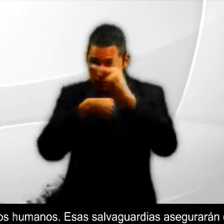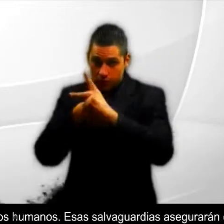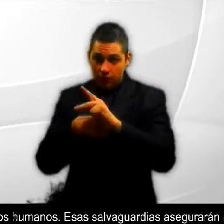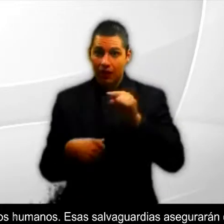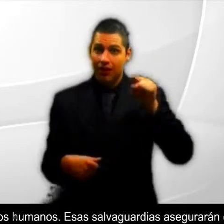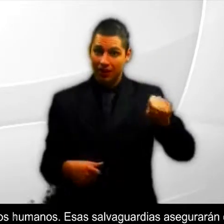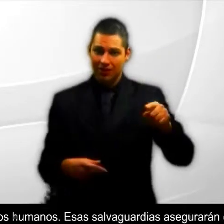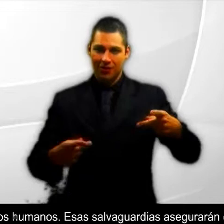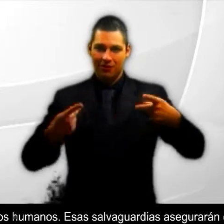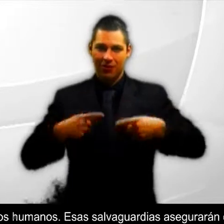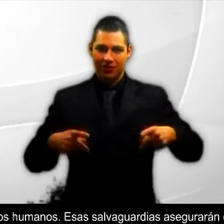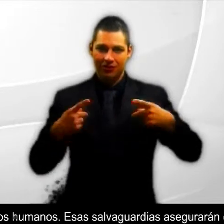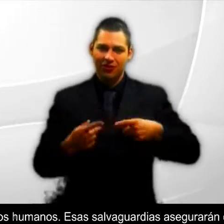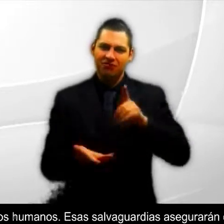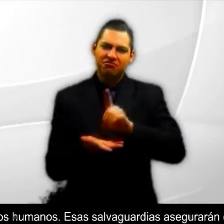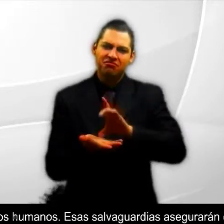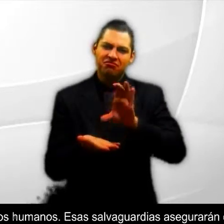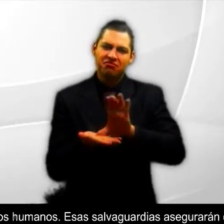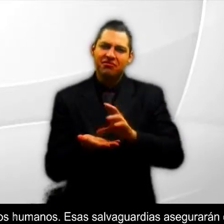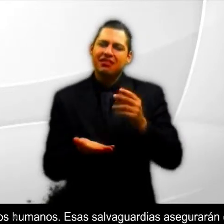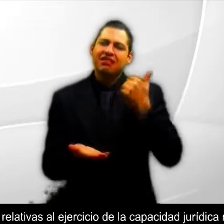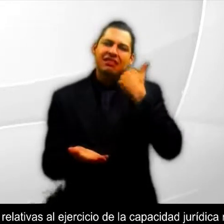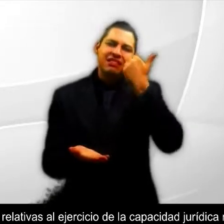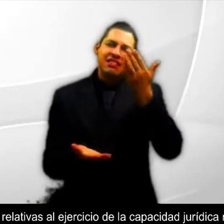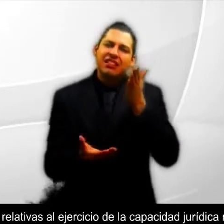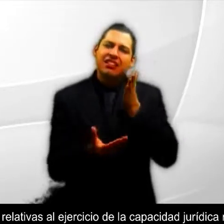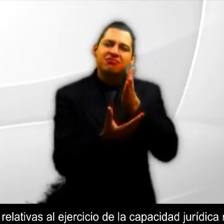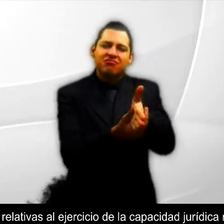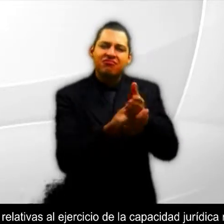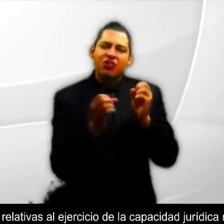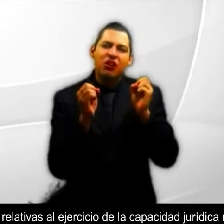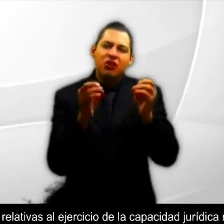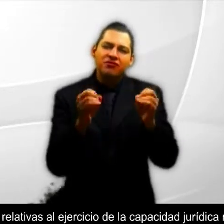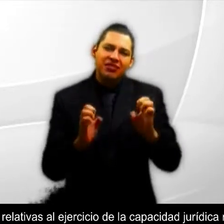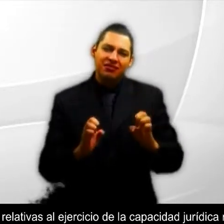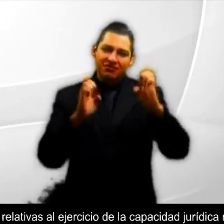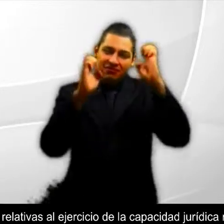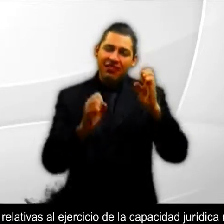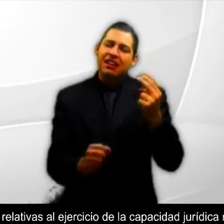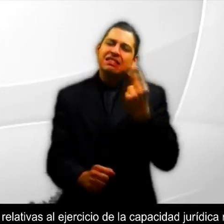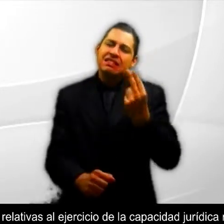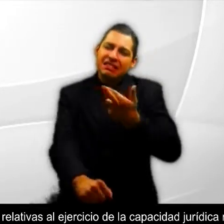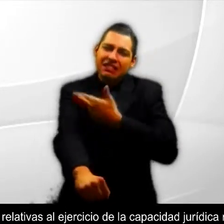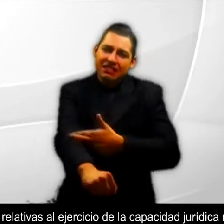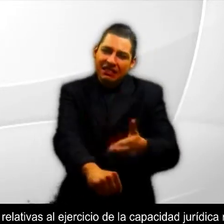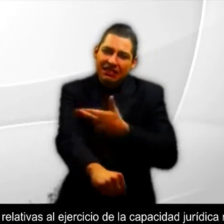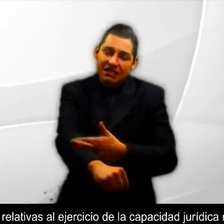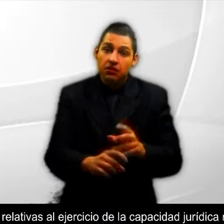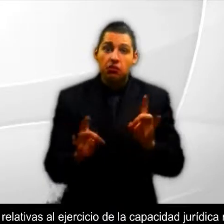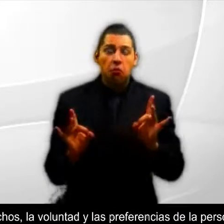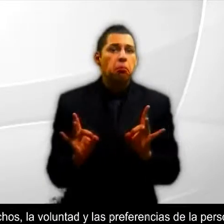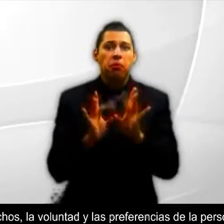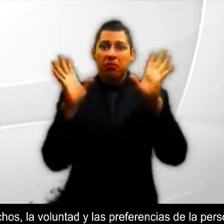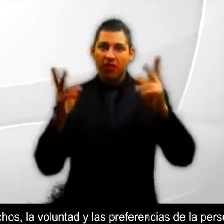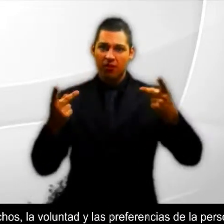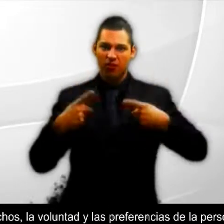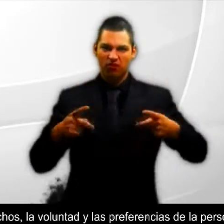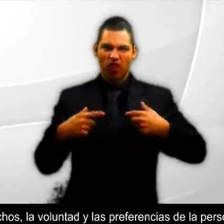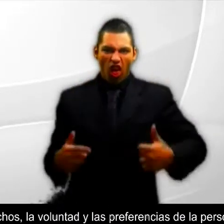Esas salvaguardias asegurarán que las medidas relativas al ejercicio de la capacidad jurídica respeten los derechos, la voluntad y las